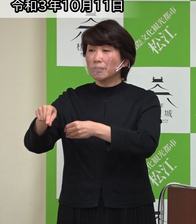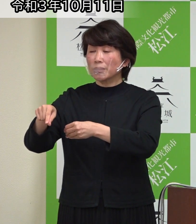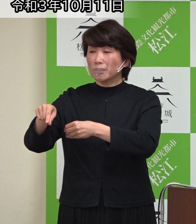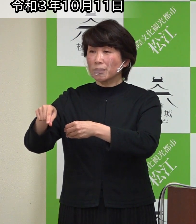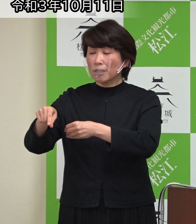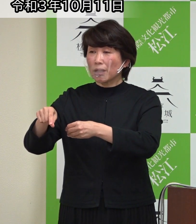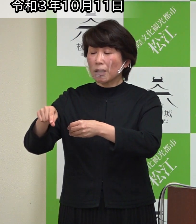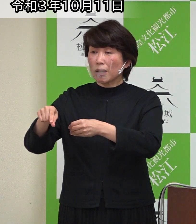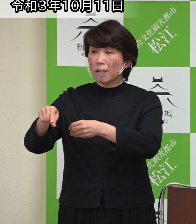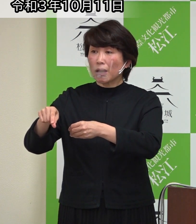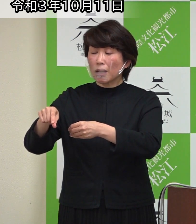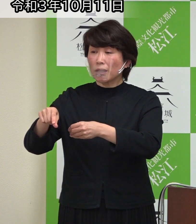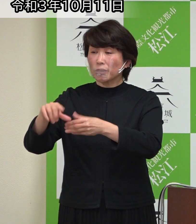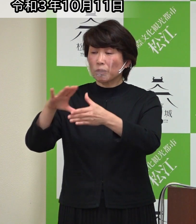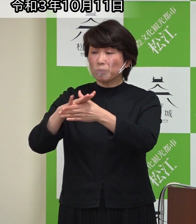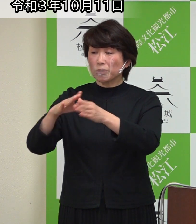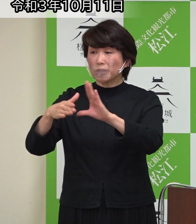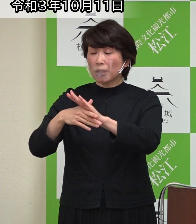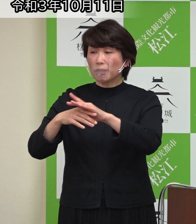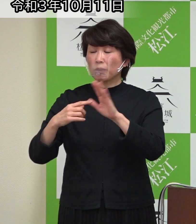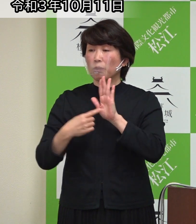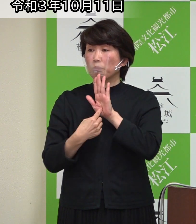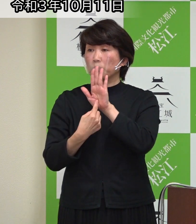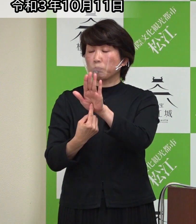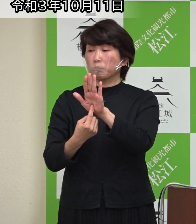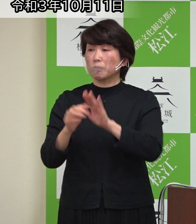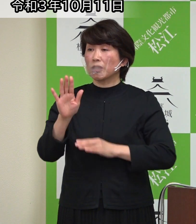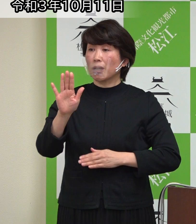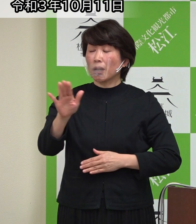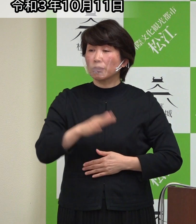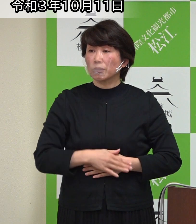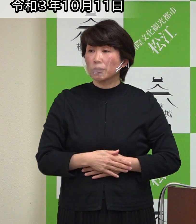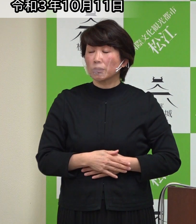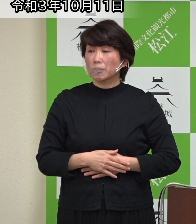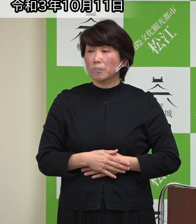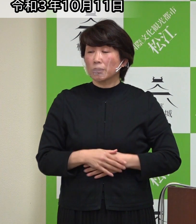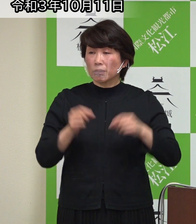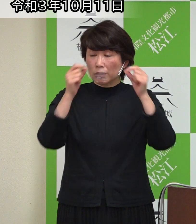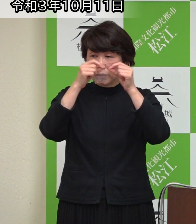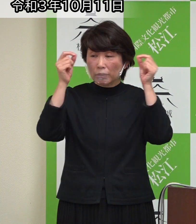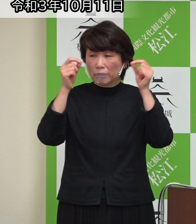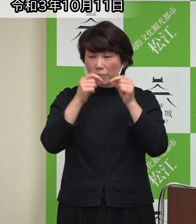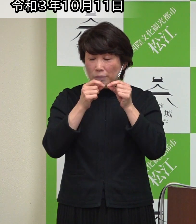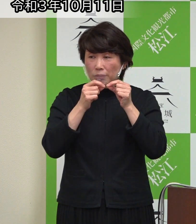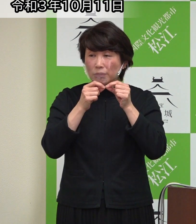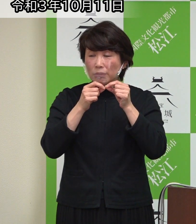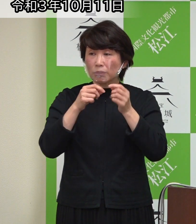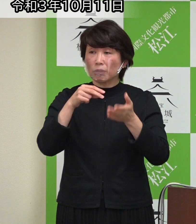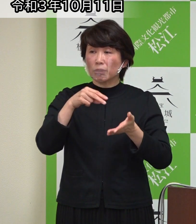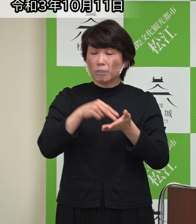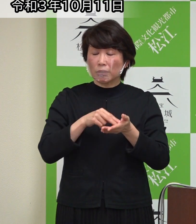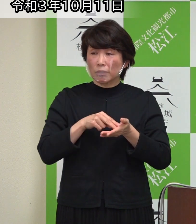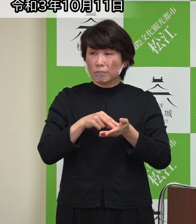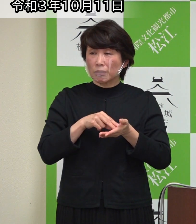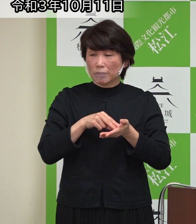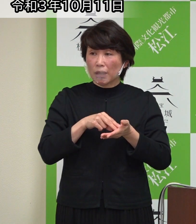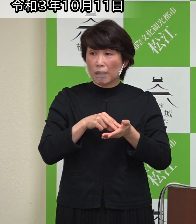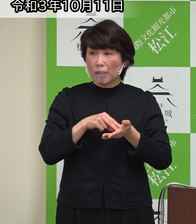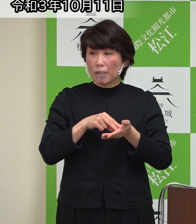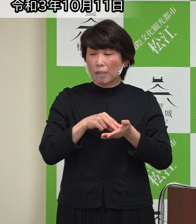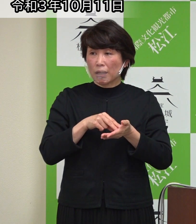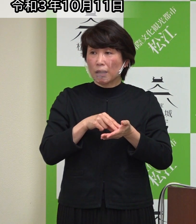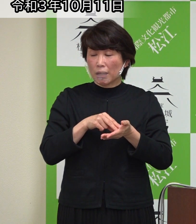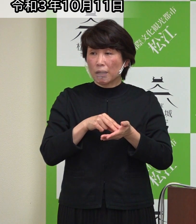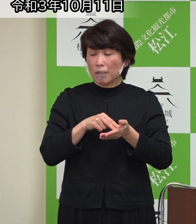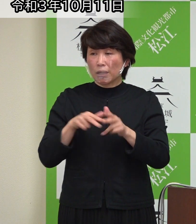つを食べたりとかしてて、なんか結構その個人もなんか行政のなんかアカウントというよりももうほ